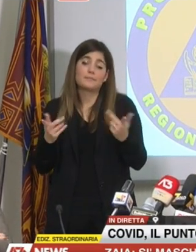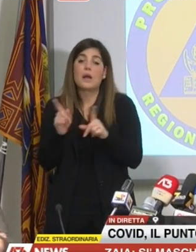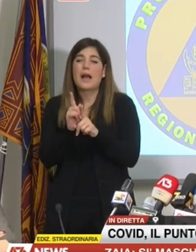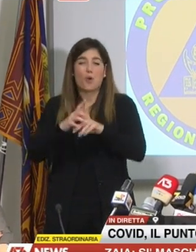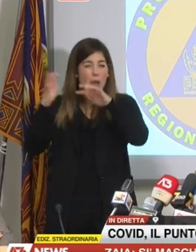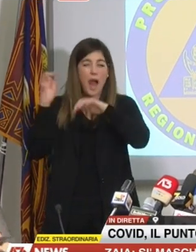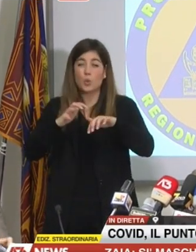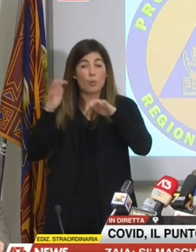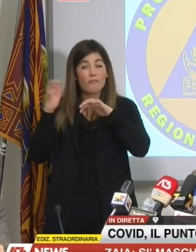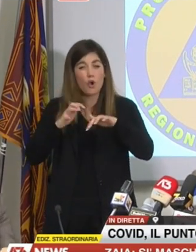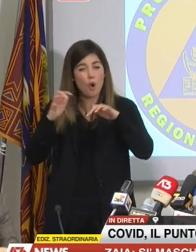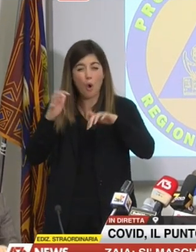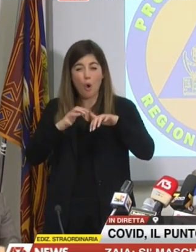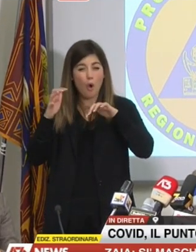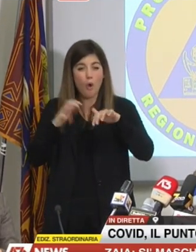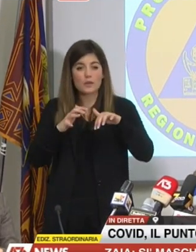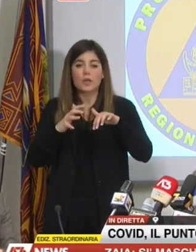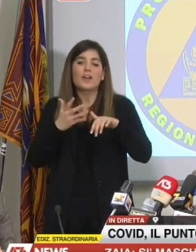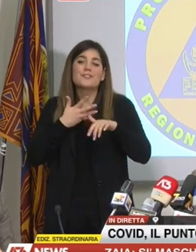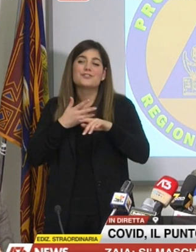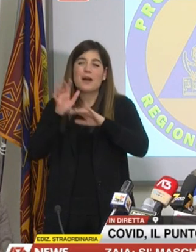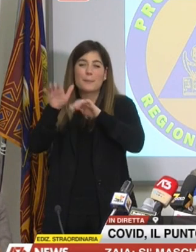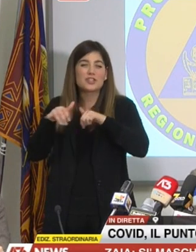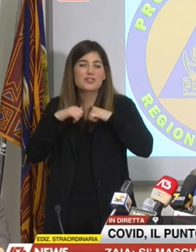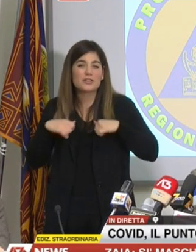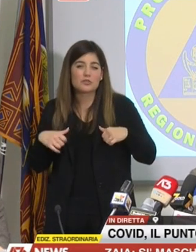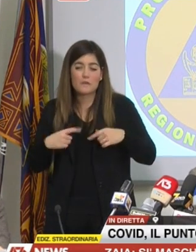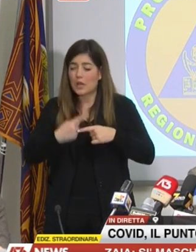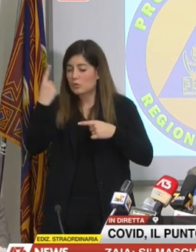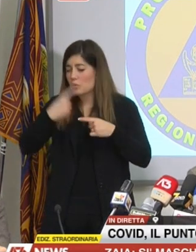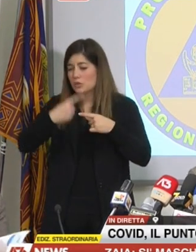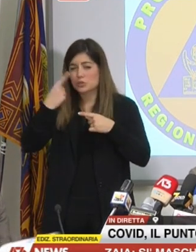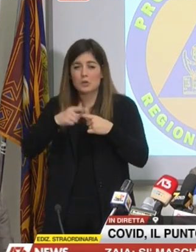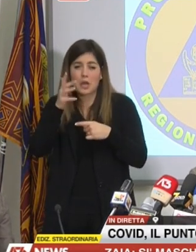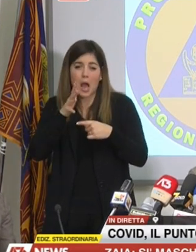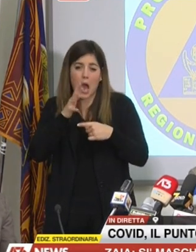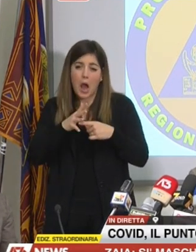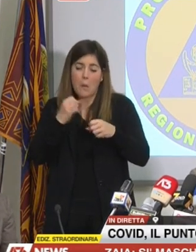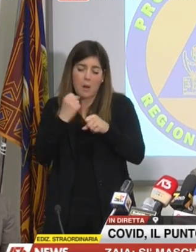la protezione civile si ritrova per giorni in mezzo all'acqua e non torna a casa,